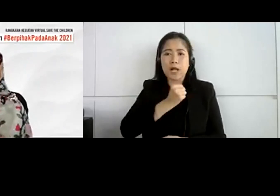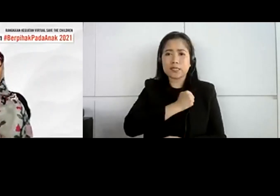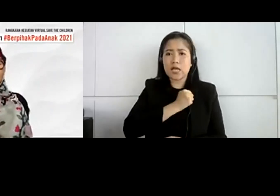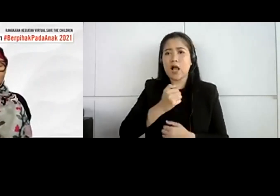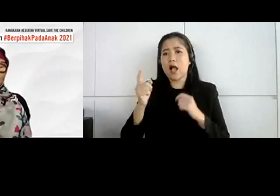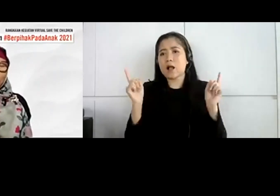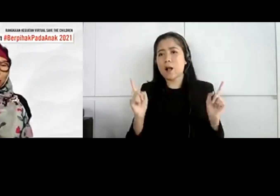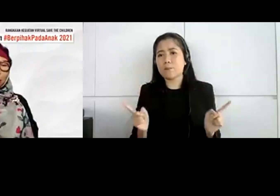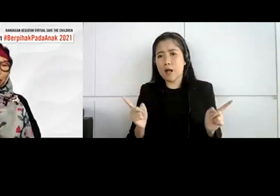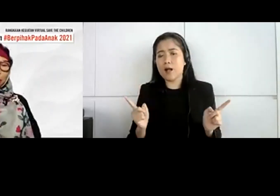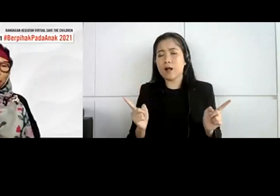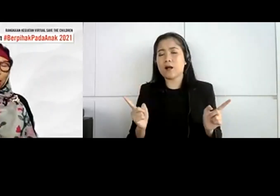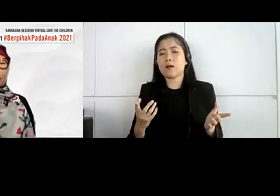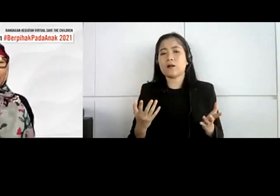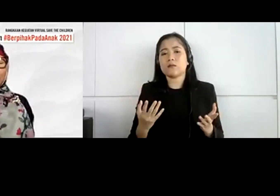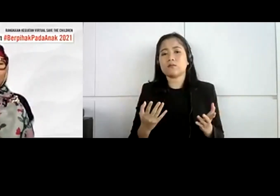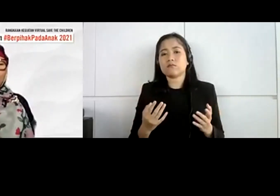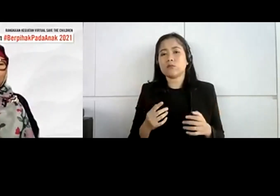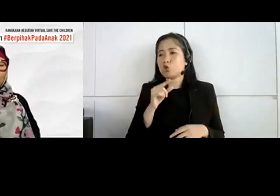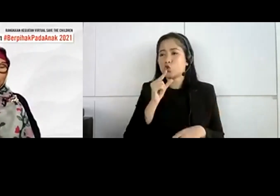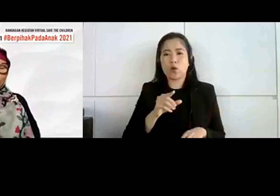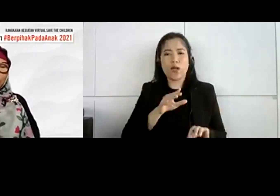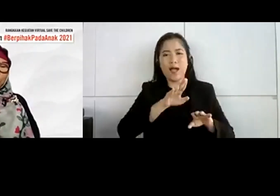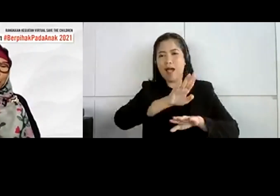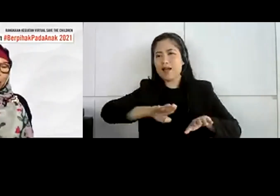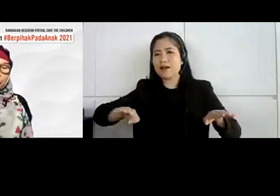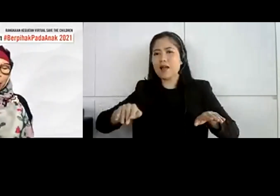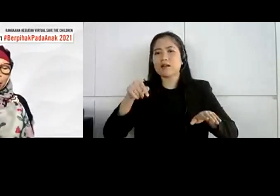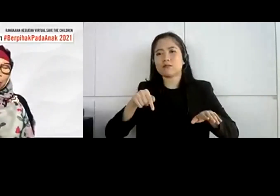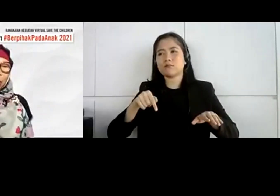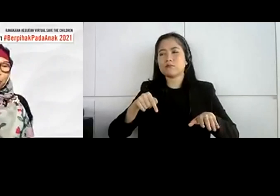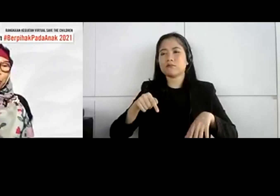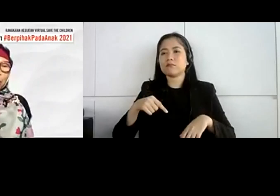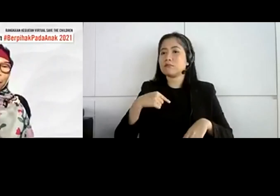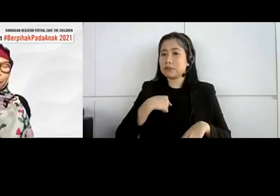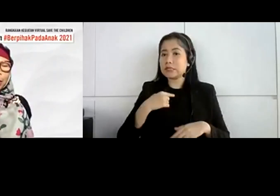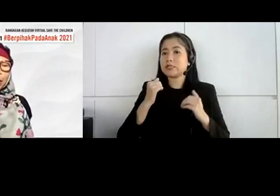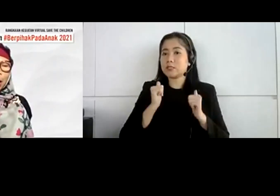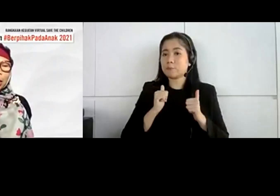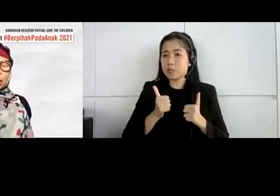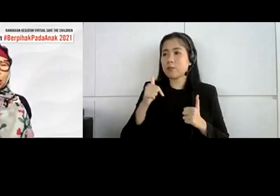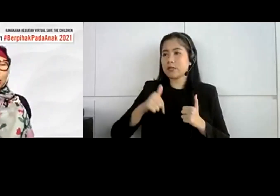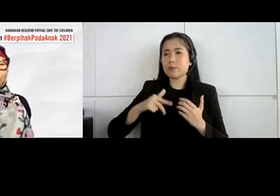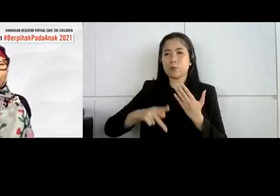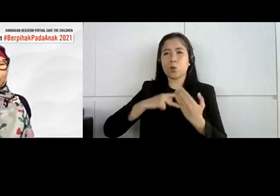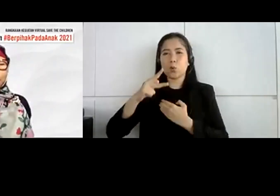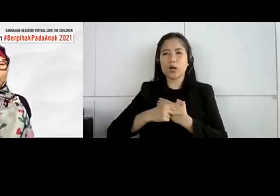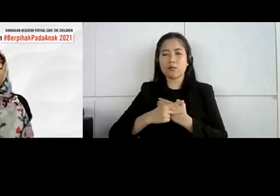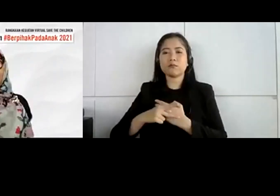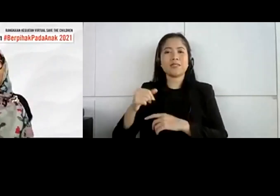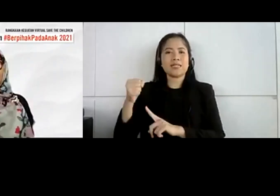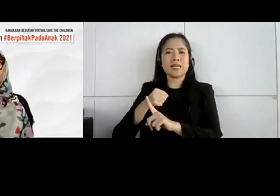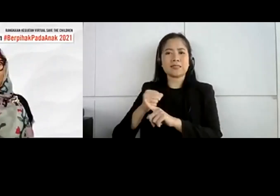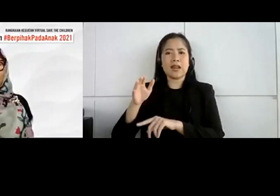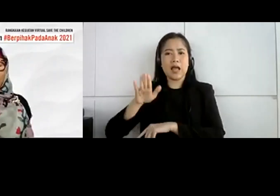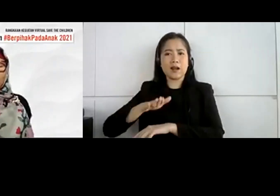dan kepada anak-anak kita. Mari kita persiapkan melalui program pencegahan kekerasan